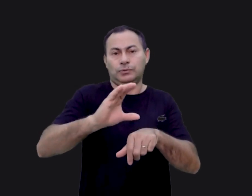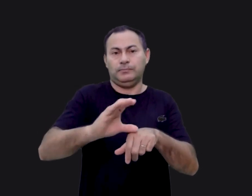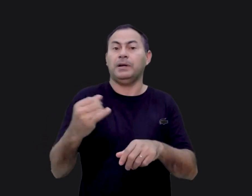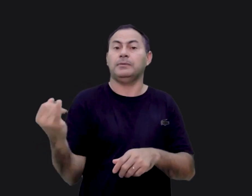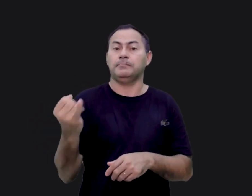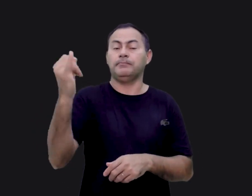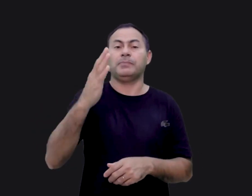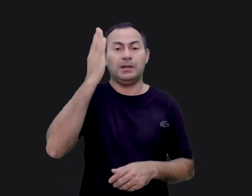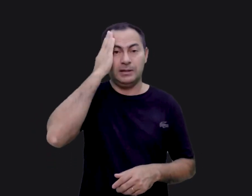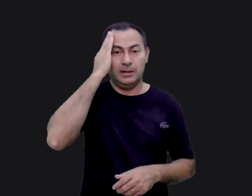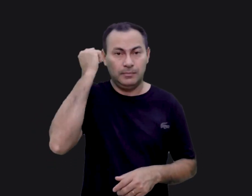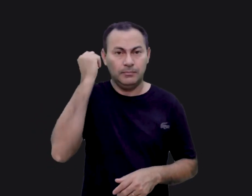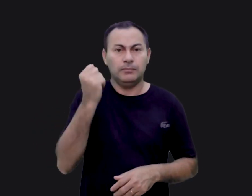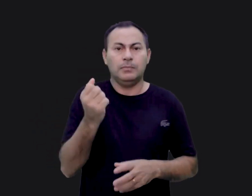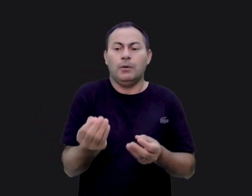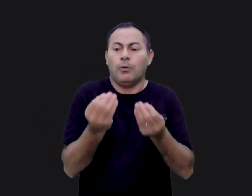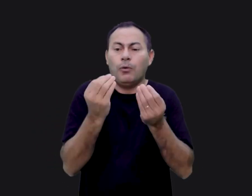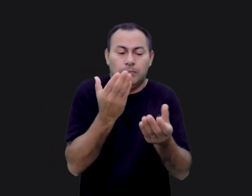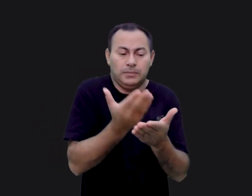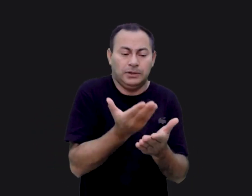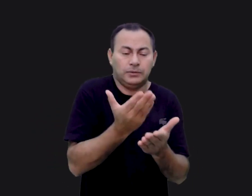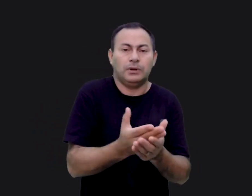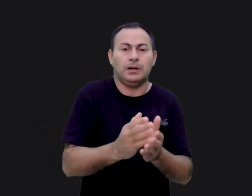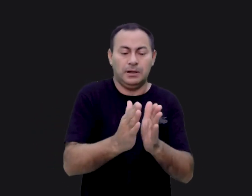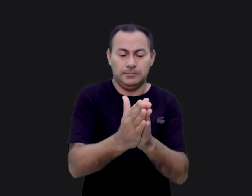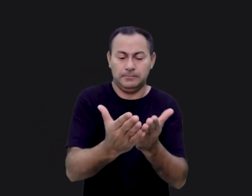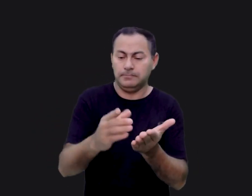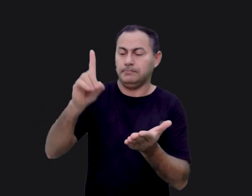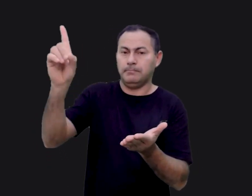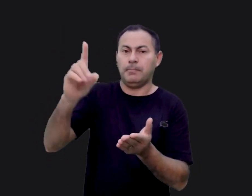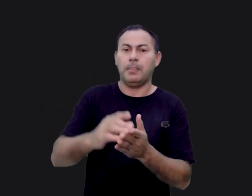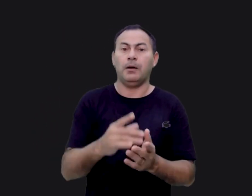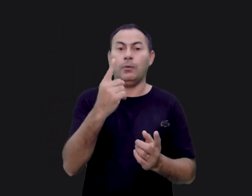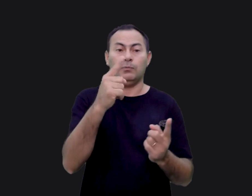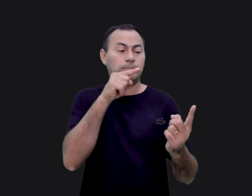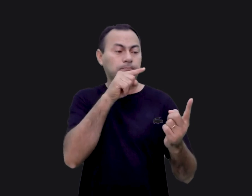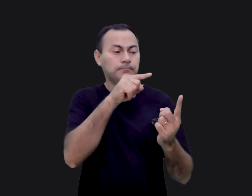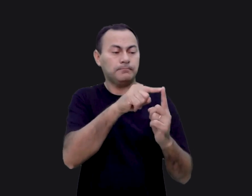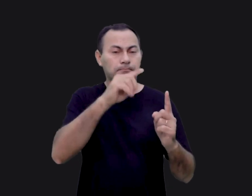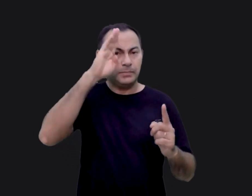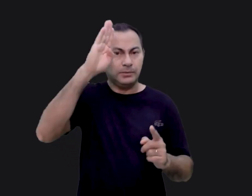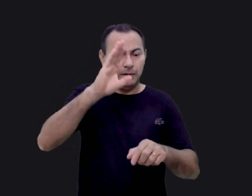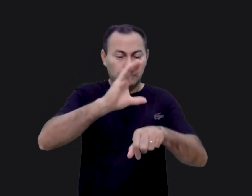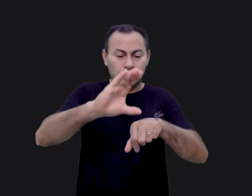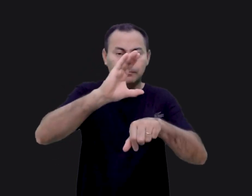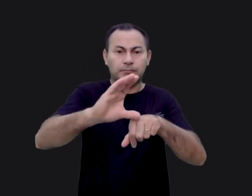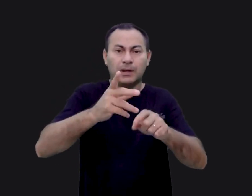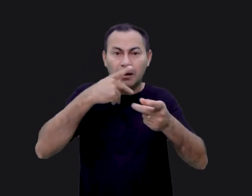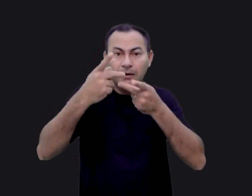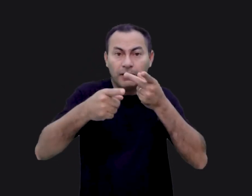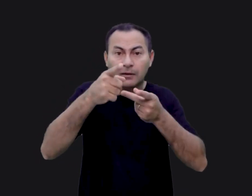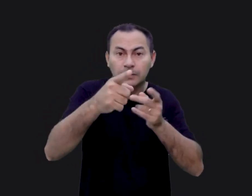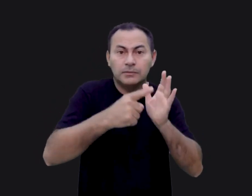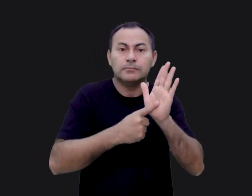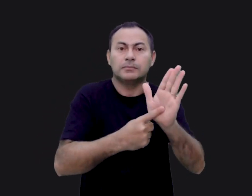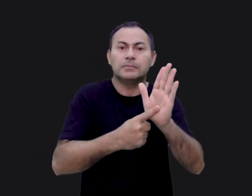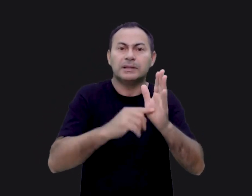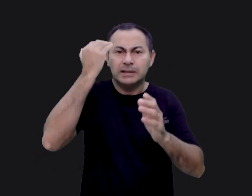muito importante que saibamos como estudar as Escrituras. Um dos objetivos principais desse curso é dar a você uma visão